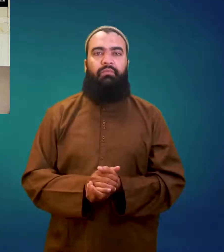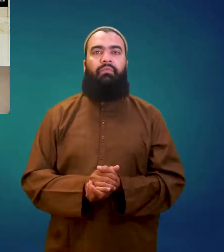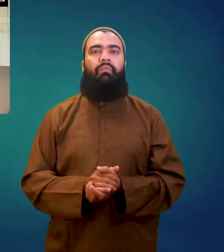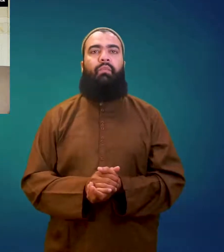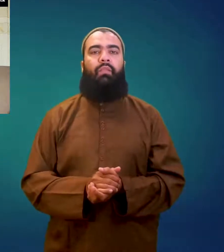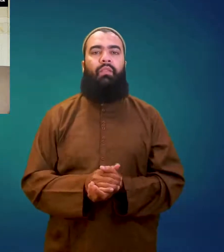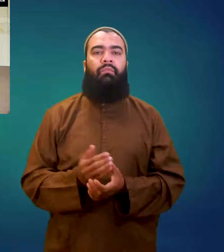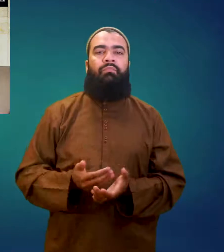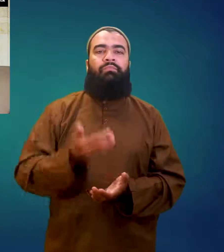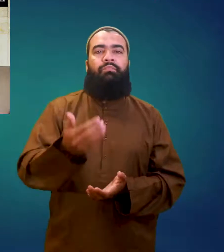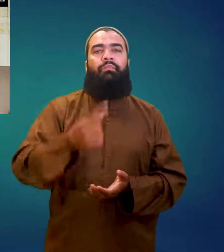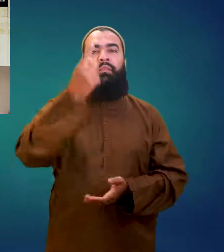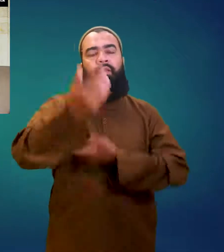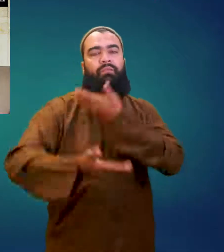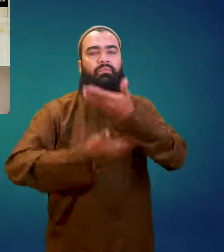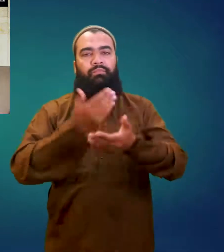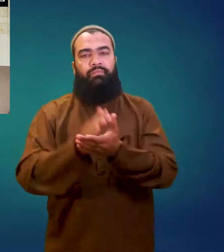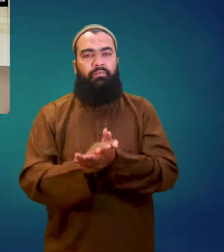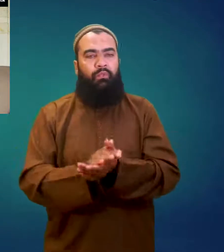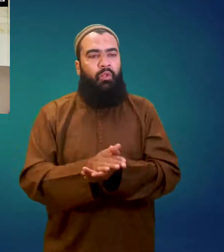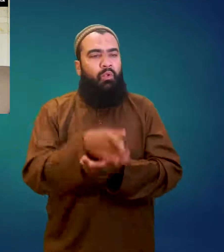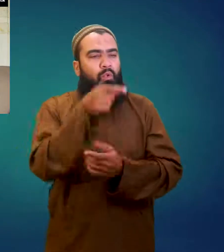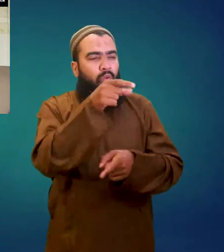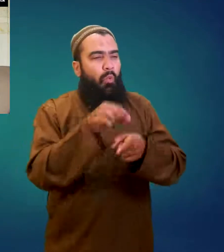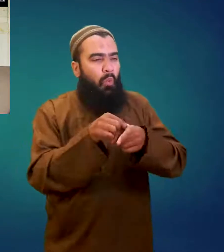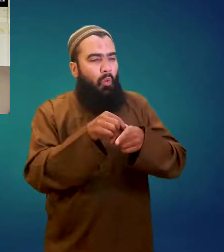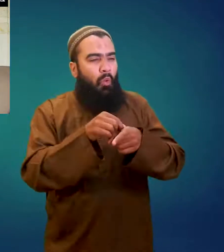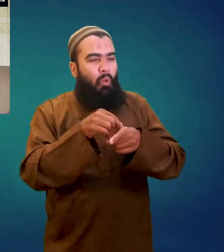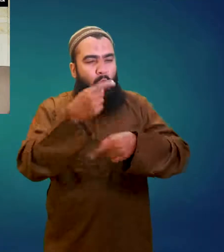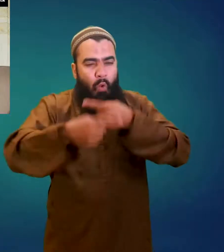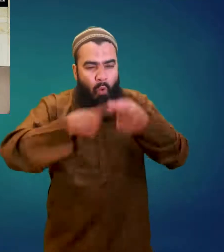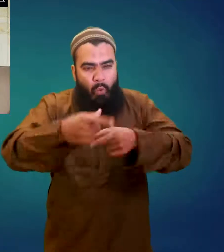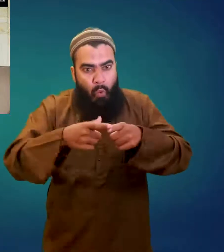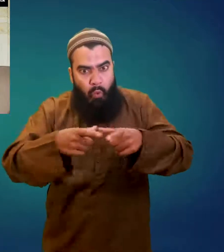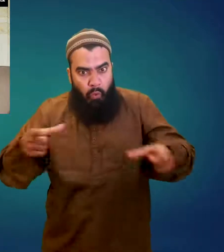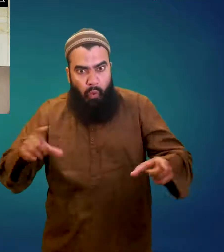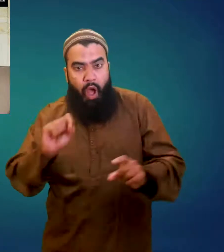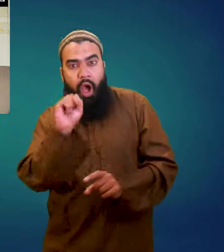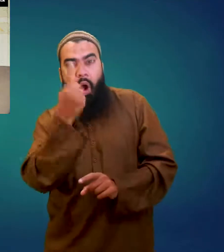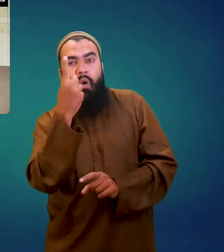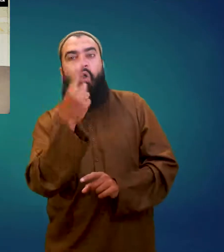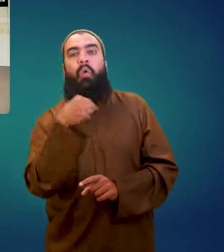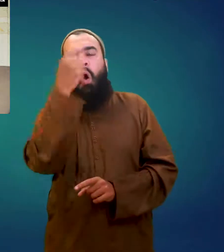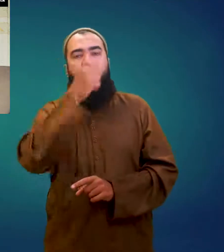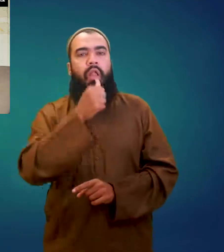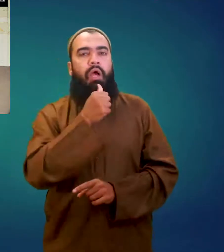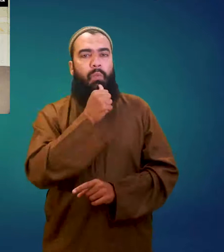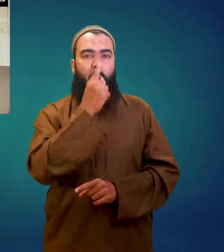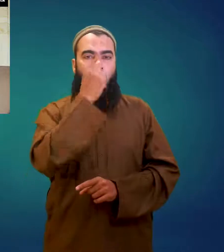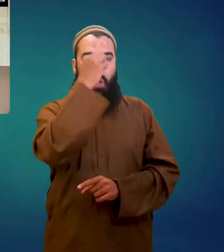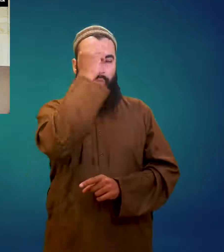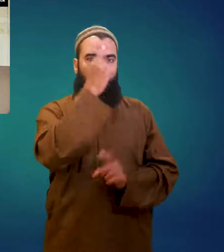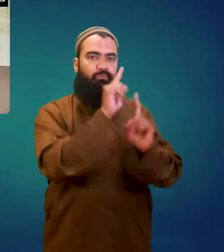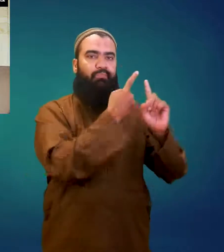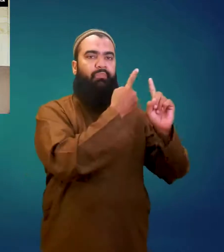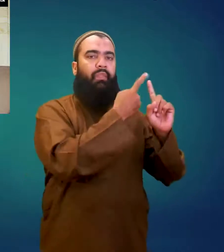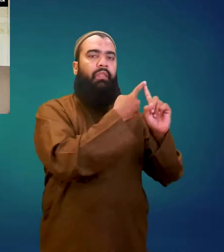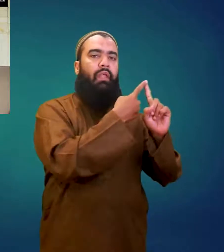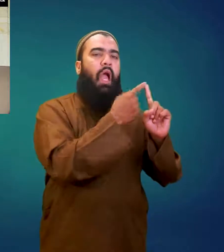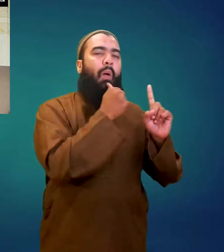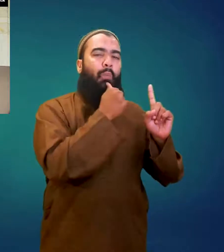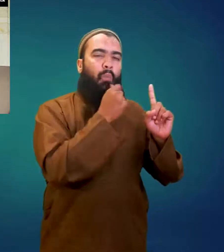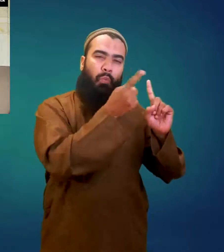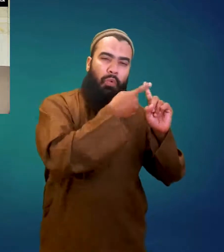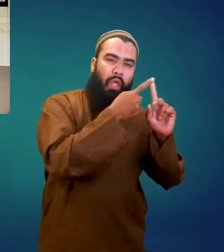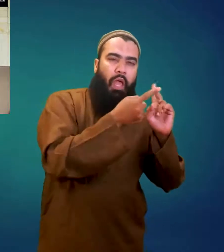خلقناکم، اے لوگو ہم نے تمہیں ایک مرد اور ایک عورت سے پیدا کیا اور تمہیں پھر قبائل کے اندر